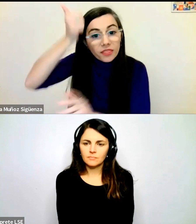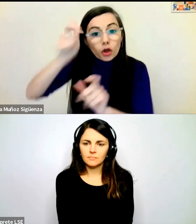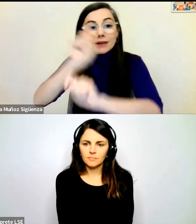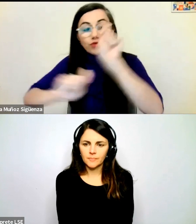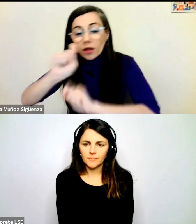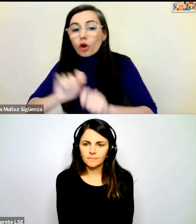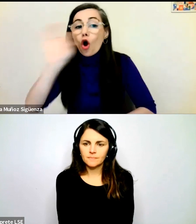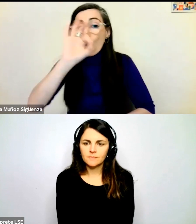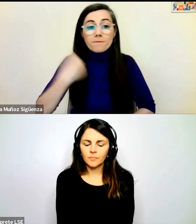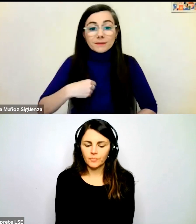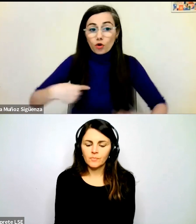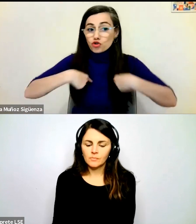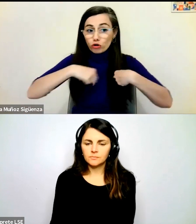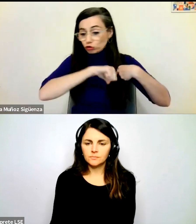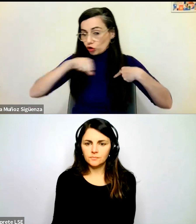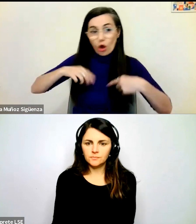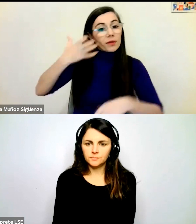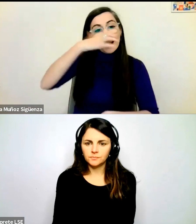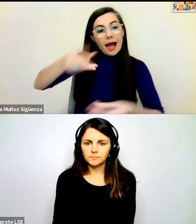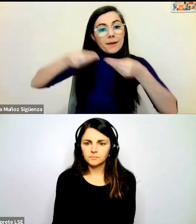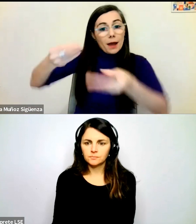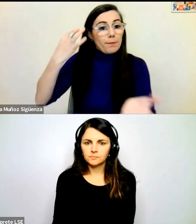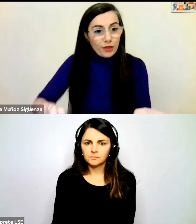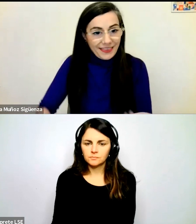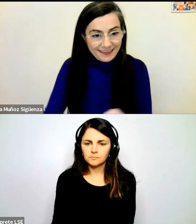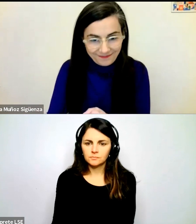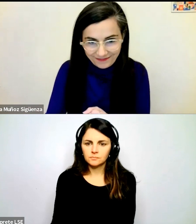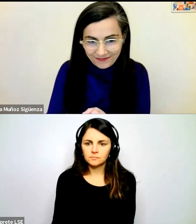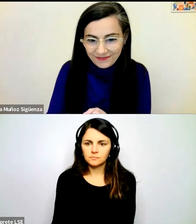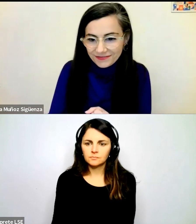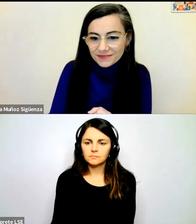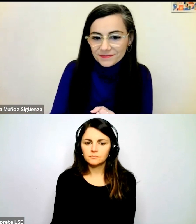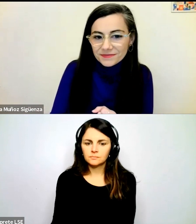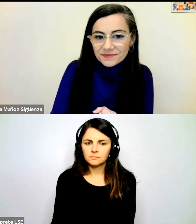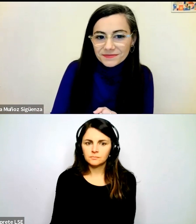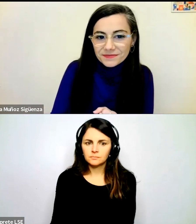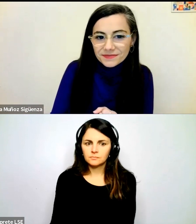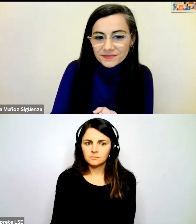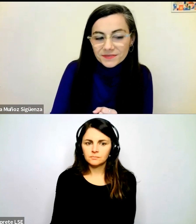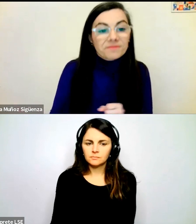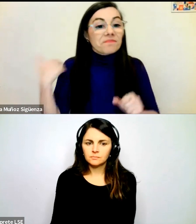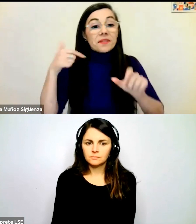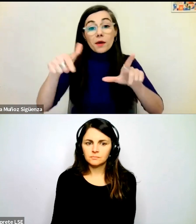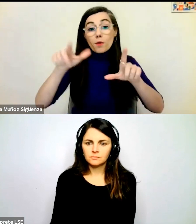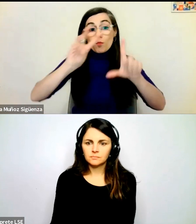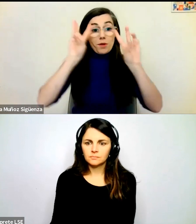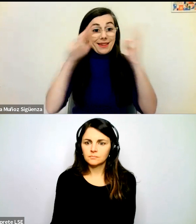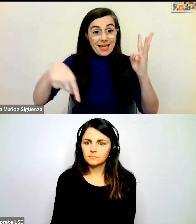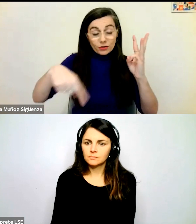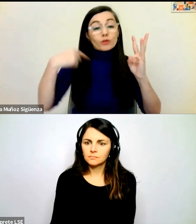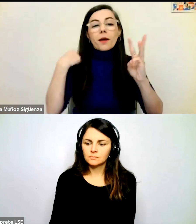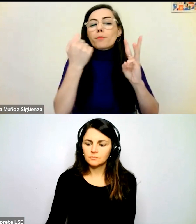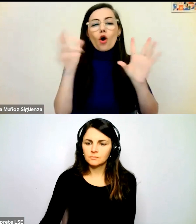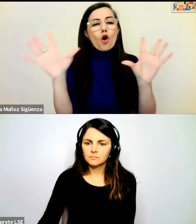ha quitado la presencialidad, pero sin embargo nos da el poder guardar estos webinarios para que los podáis consultar en otros